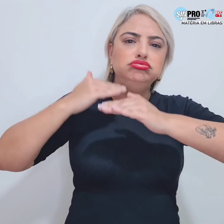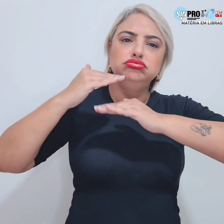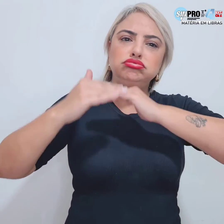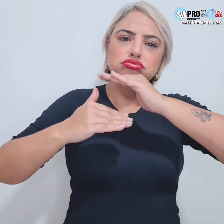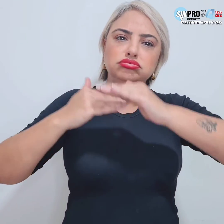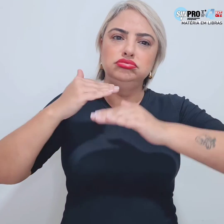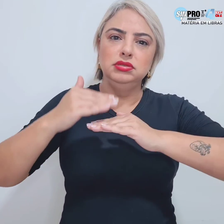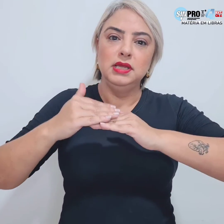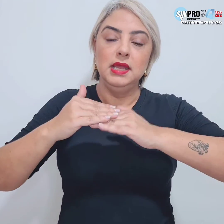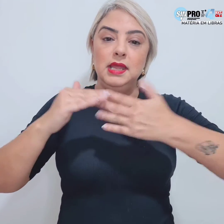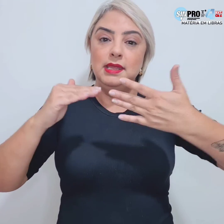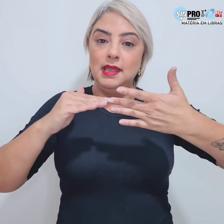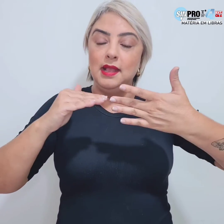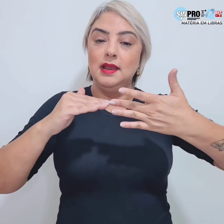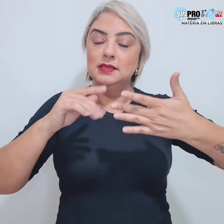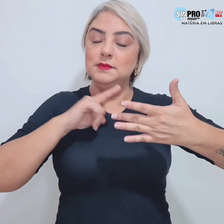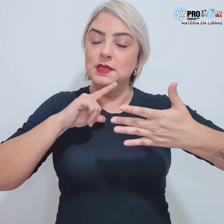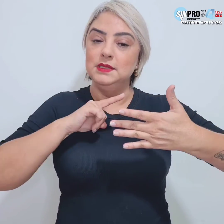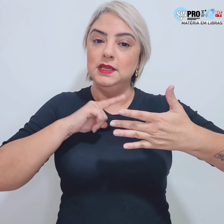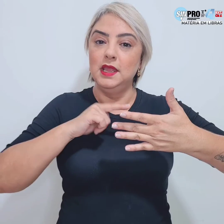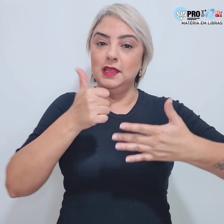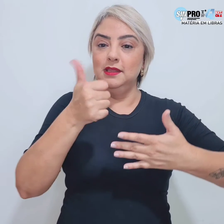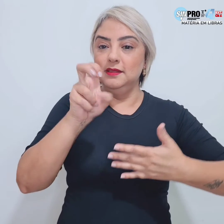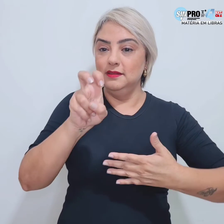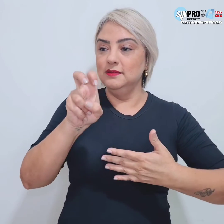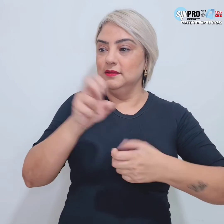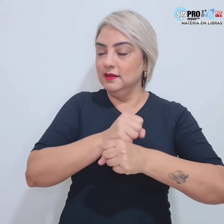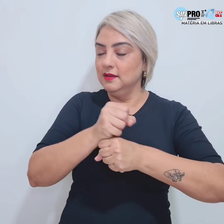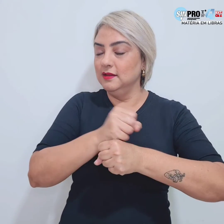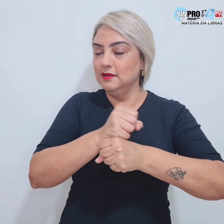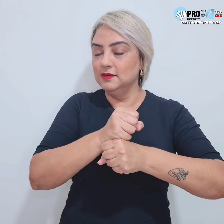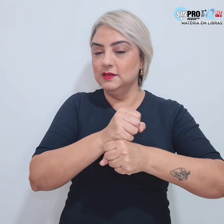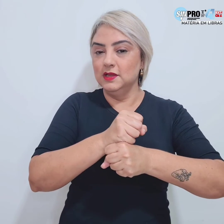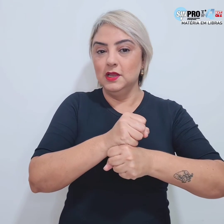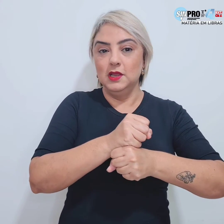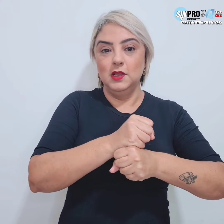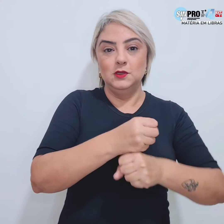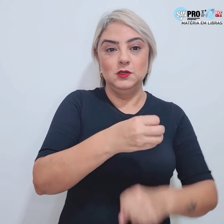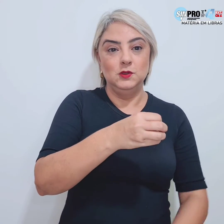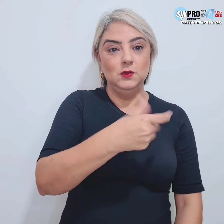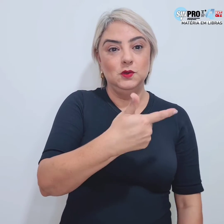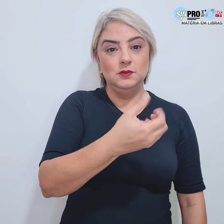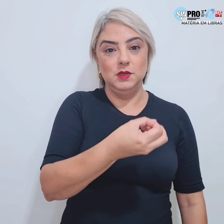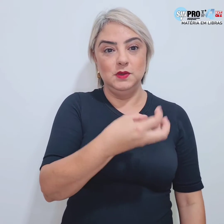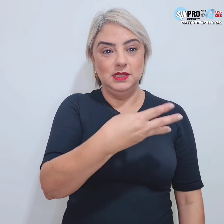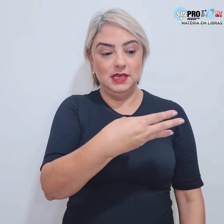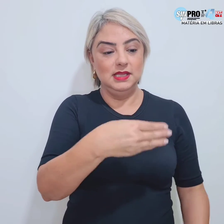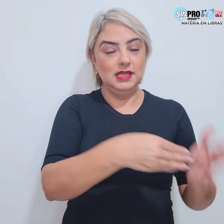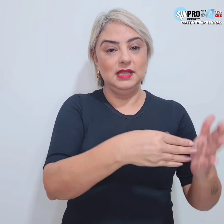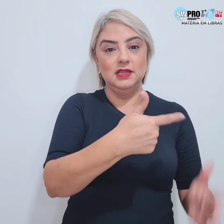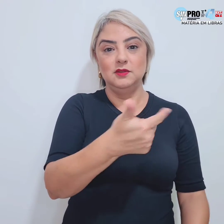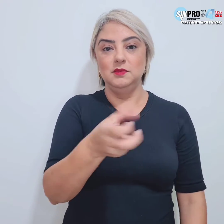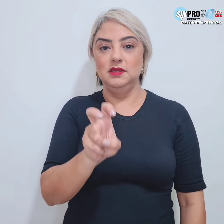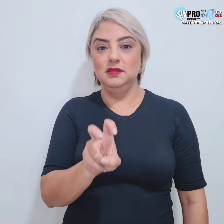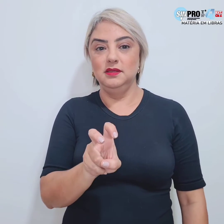a classe média teve durante 15 anos, de 2003 a 2015, que